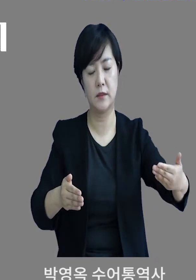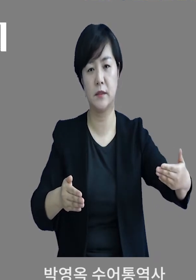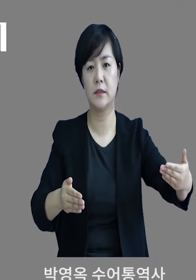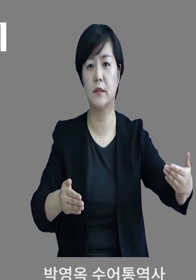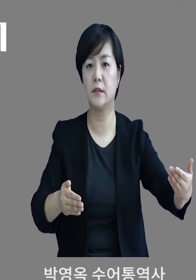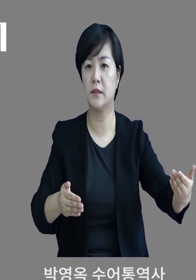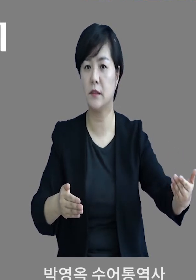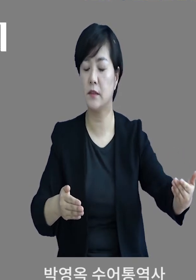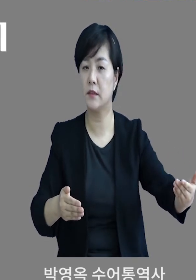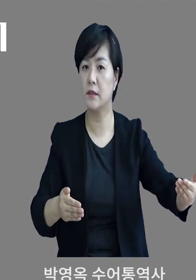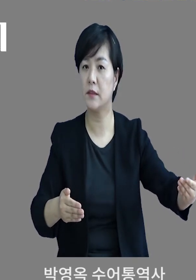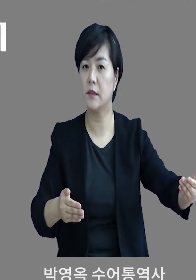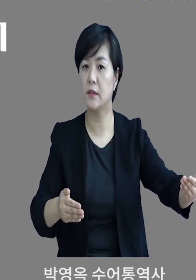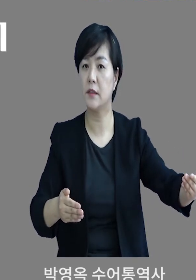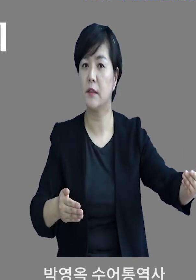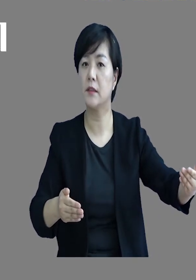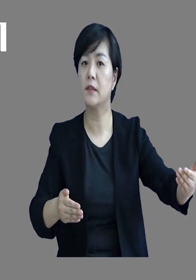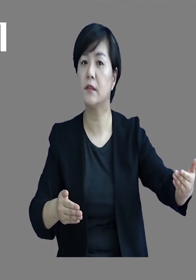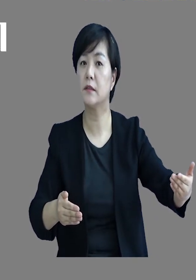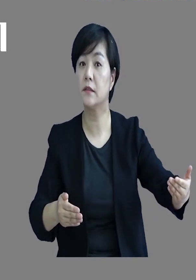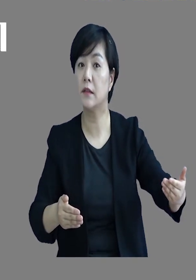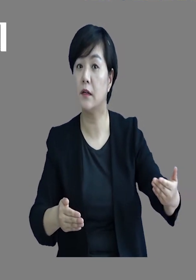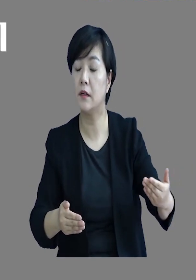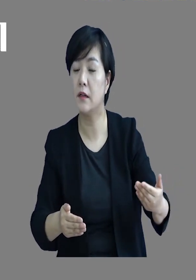시작된 길.